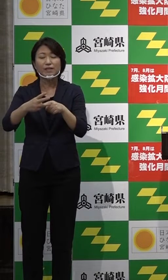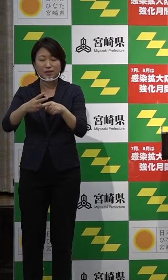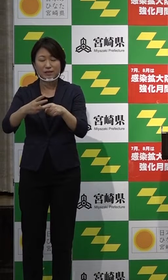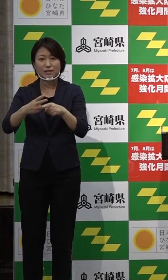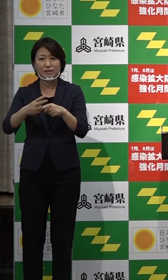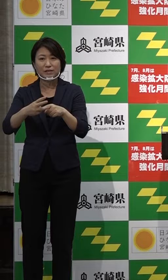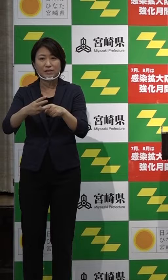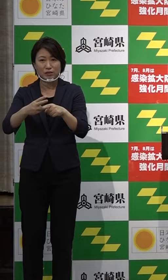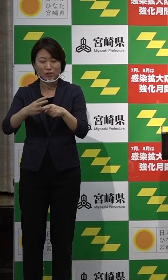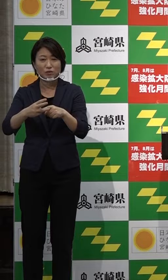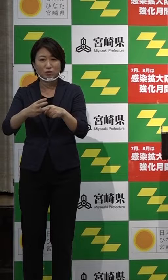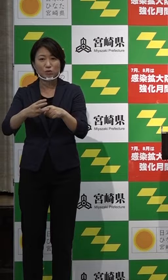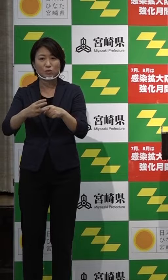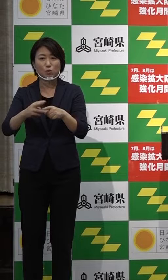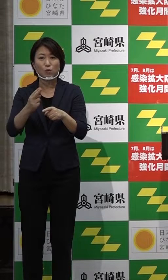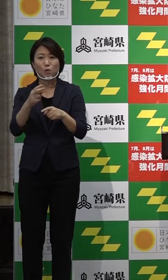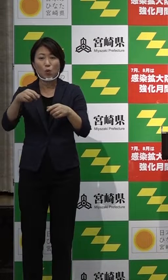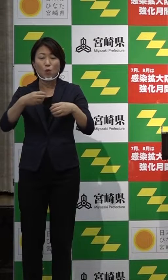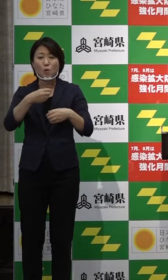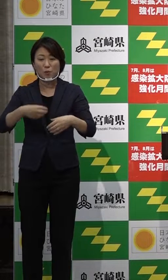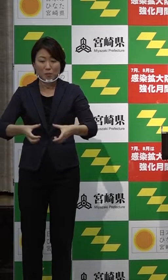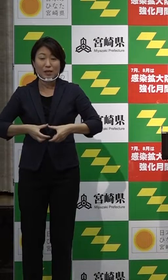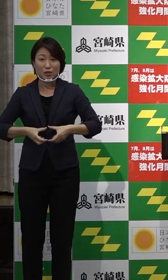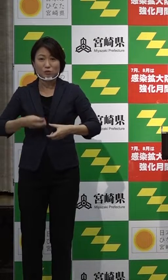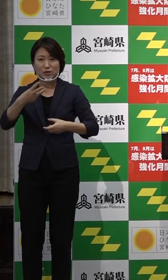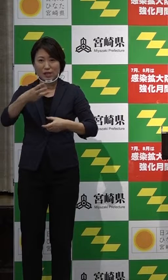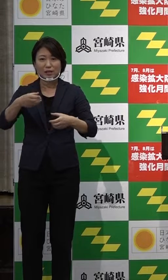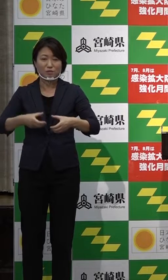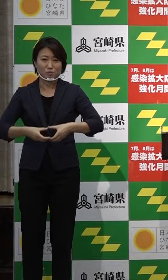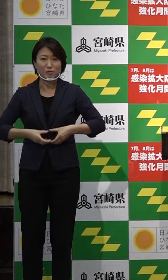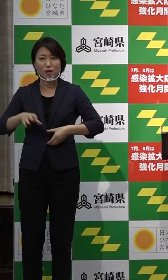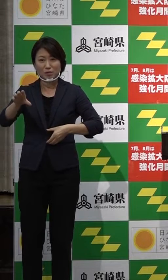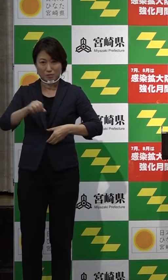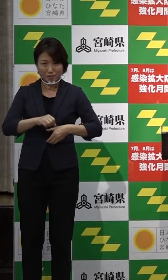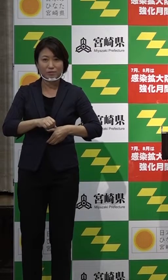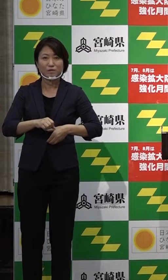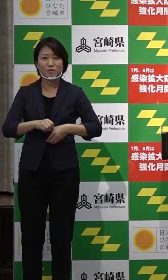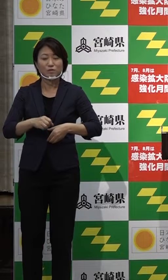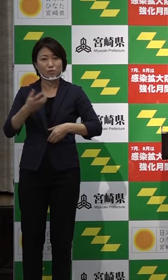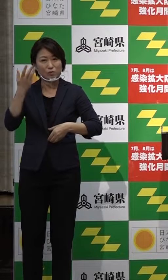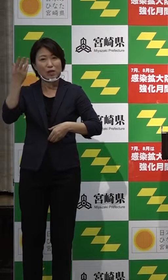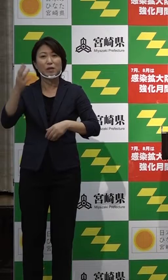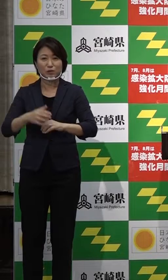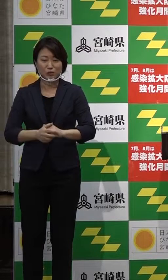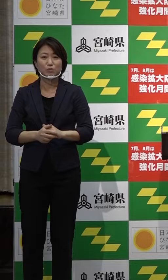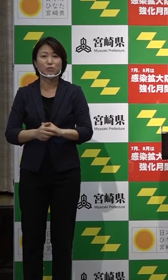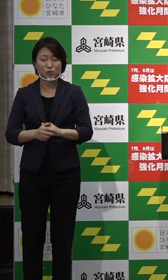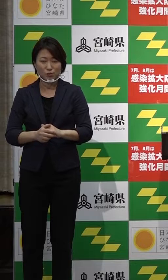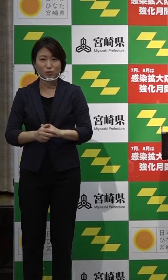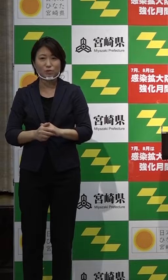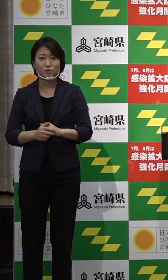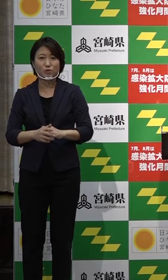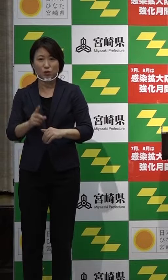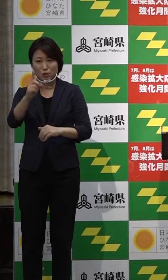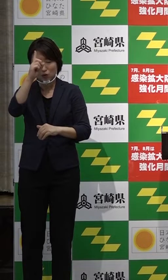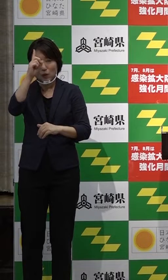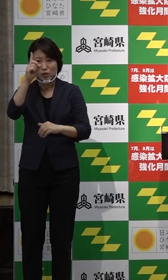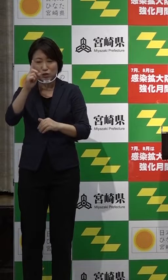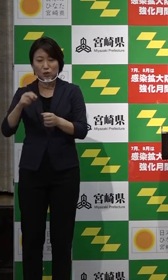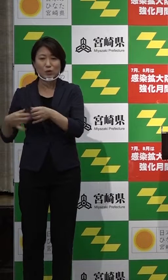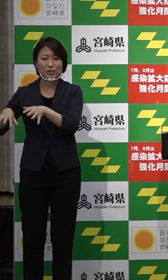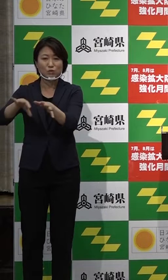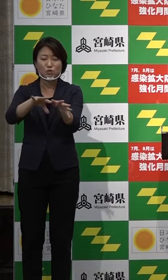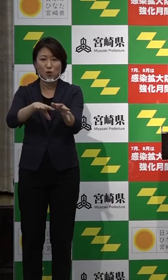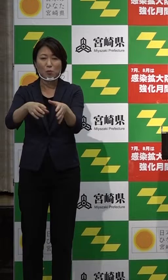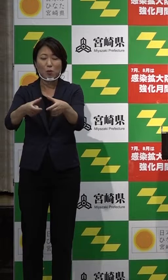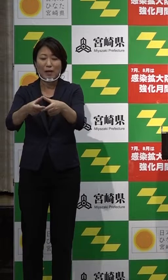ないかなと思っておりますし、ノルウェーやイギリスは金メダルですね、トライアスロンを取っておりますし、ドイツの陸上もメダルを取って、